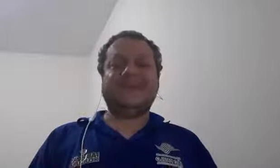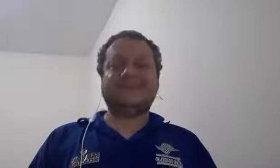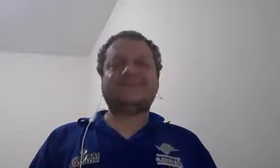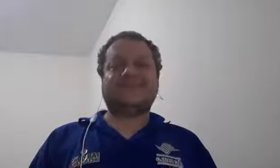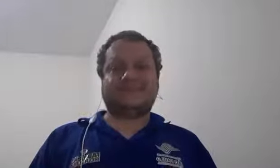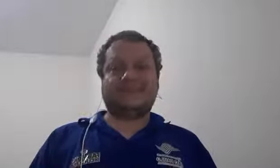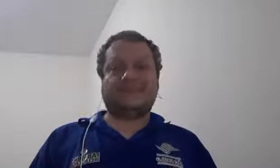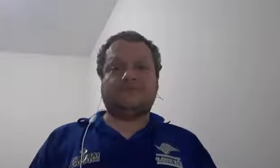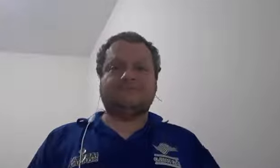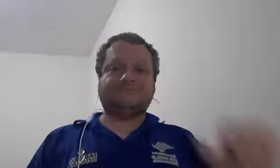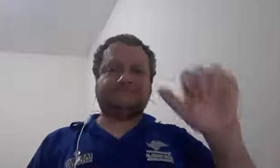Estação,